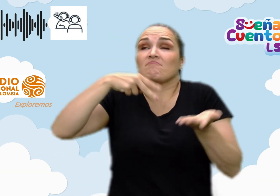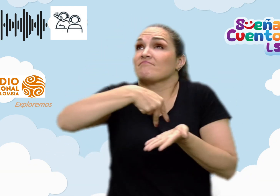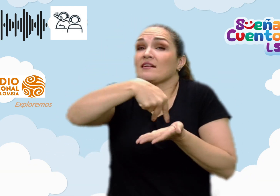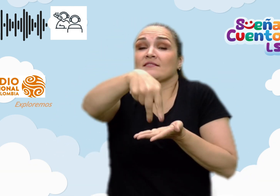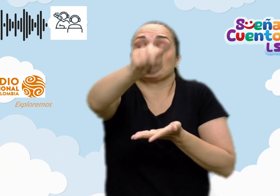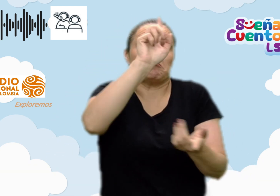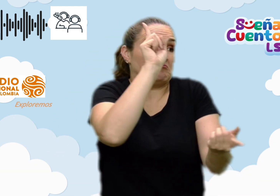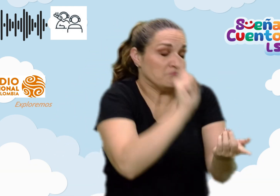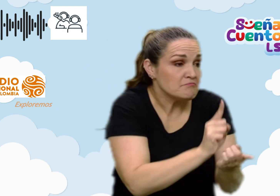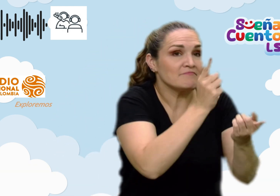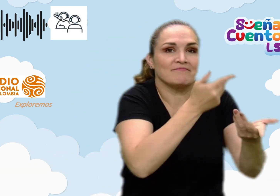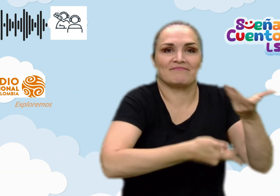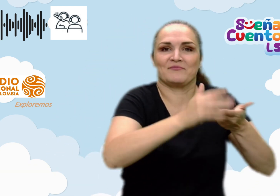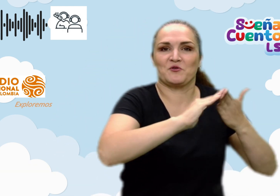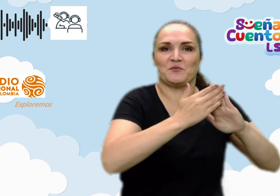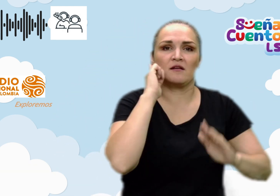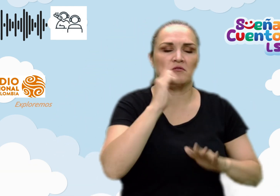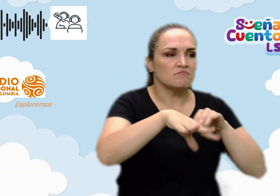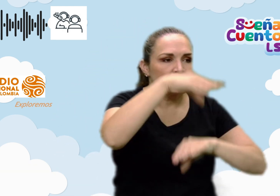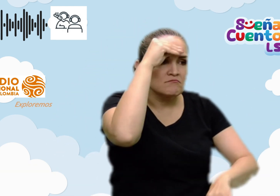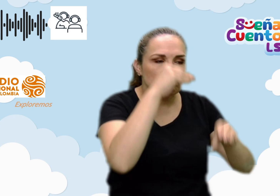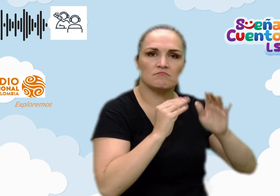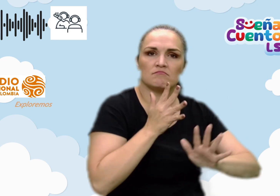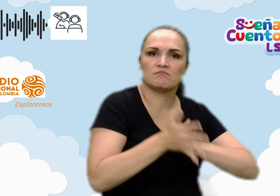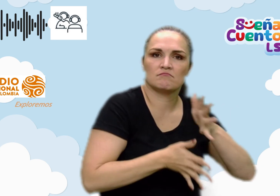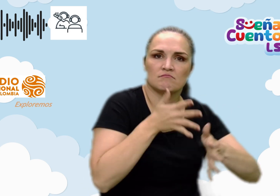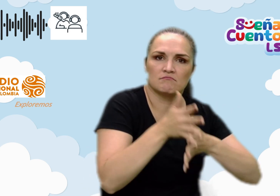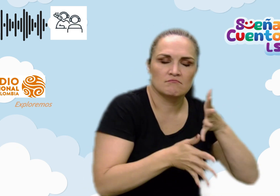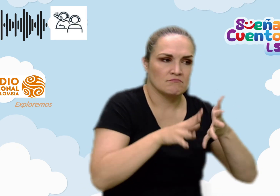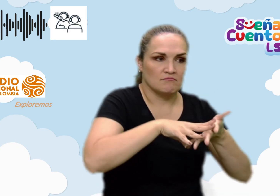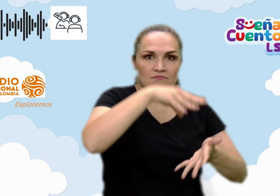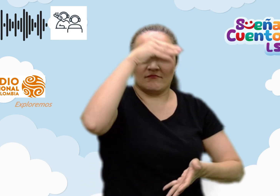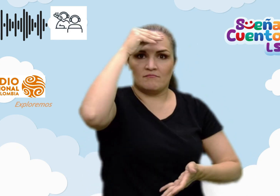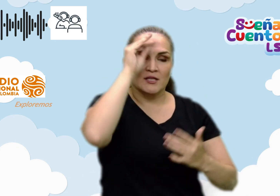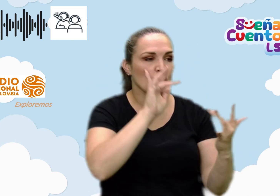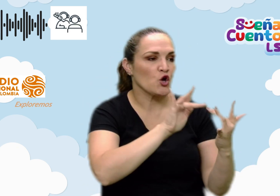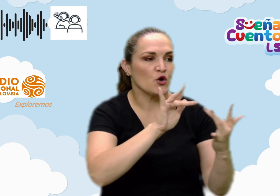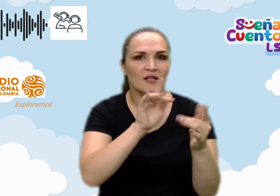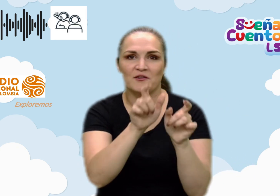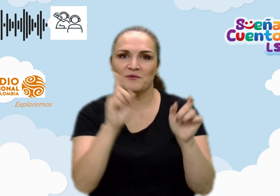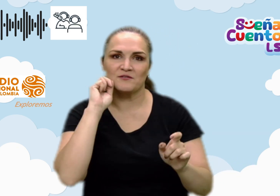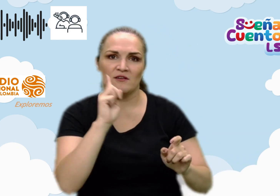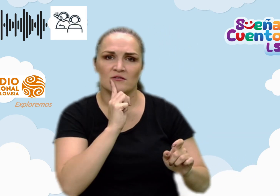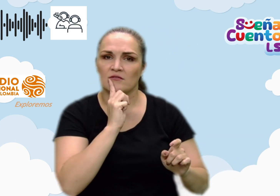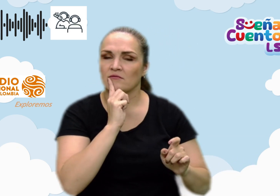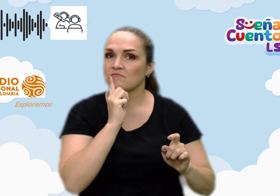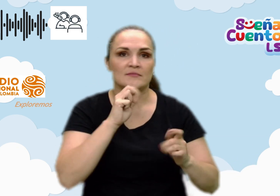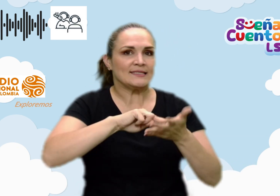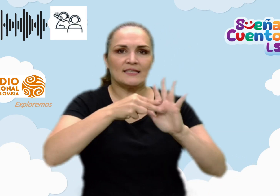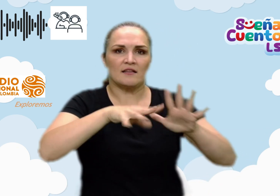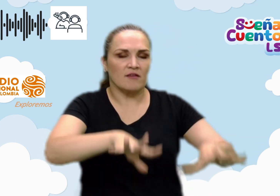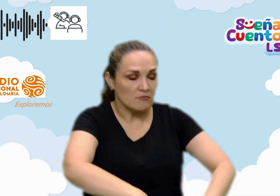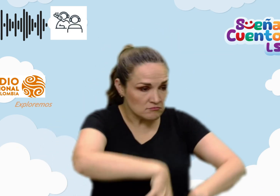por cosas de la vida a la comunidad sorda. Sí, señora. Allí aprendí la lengua de señas en contacto